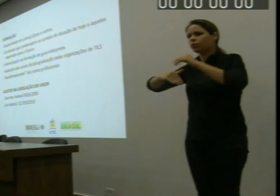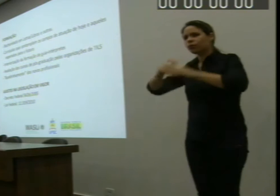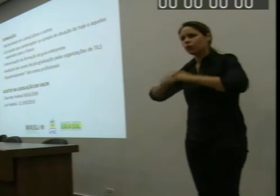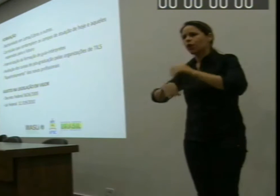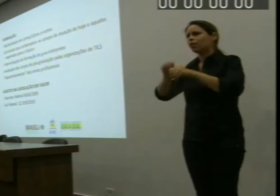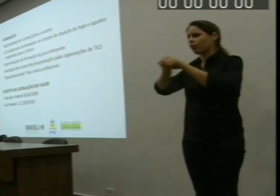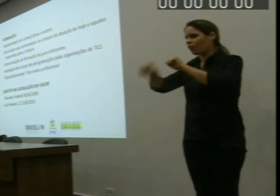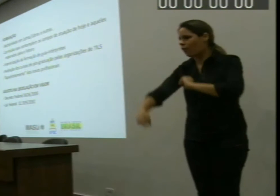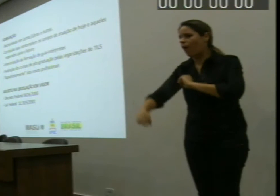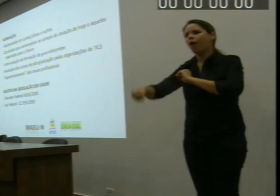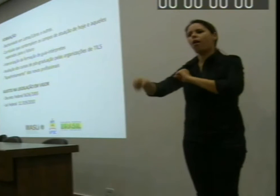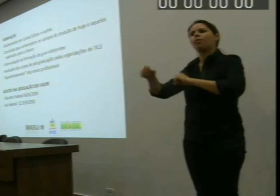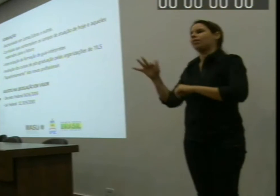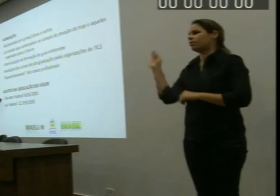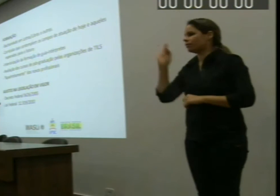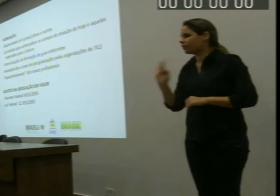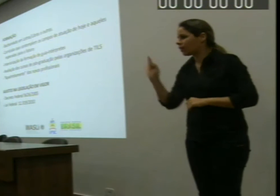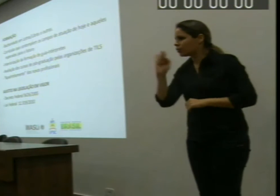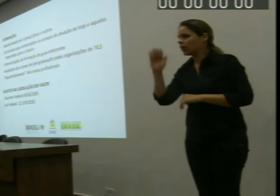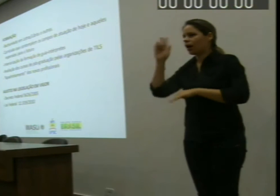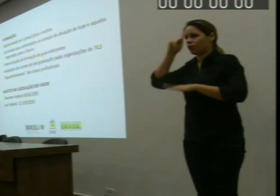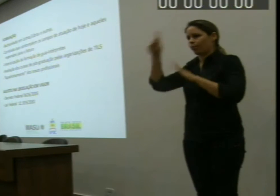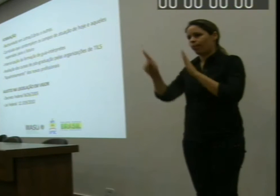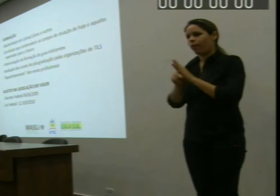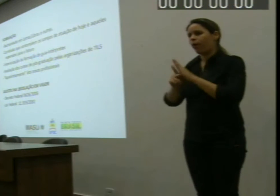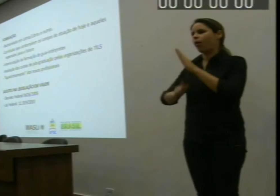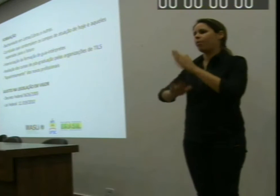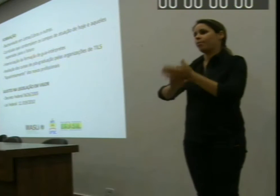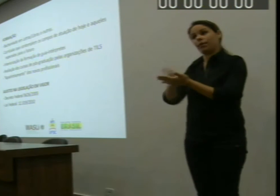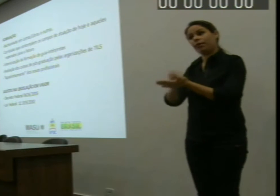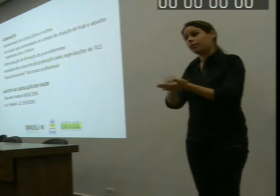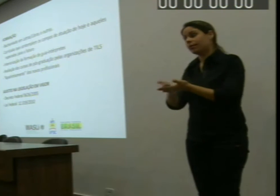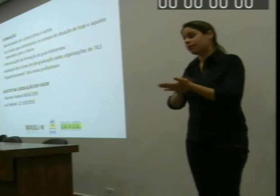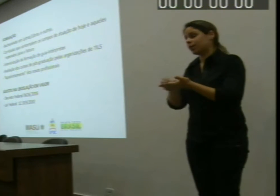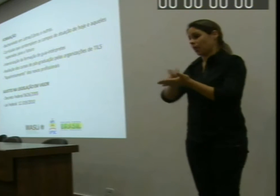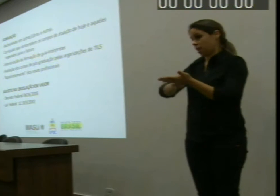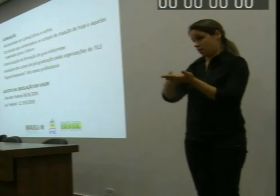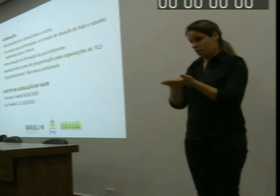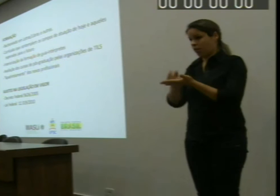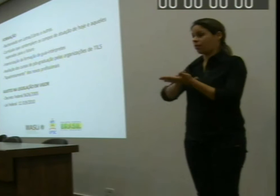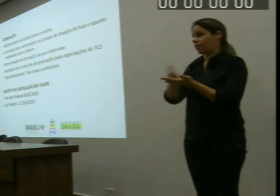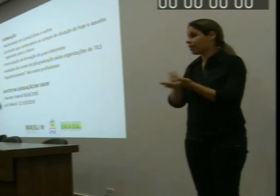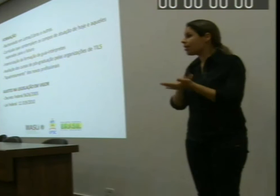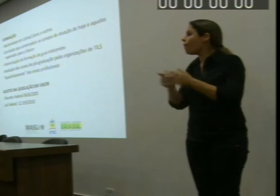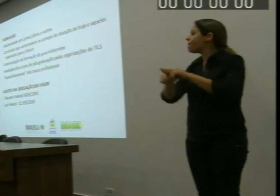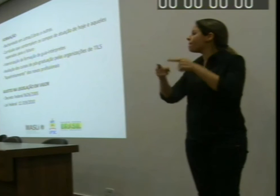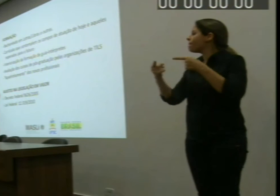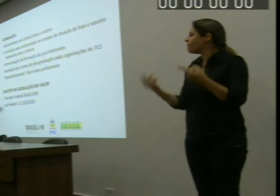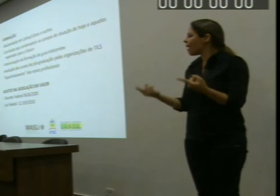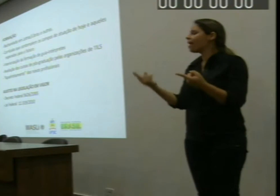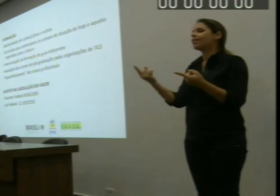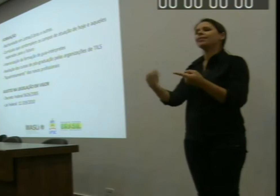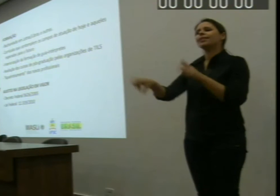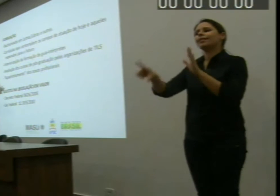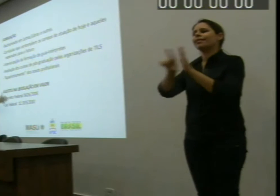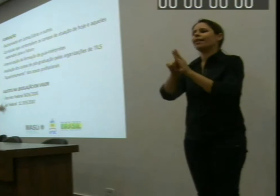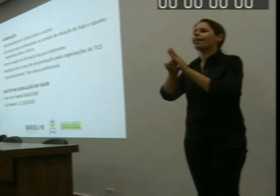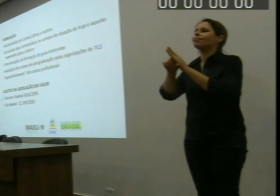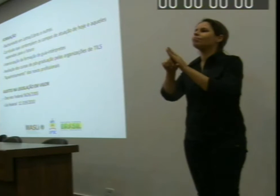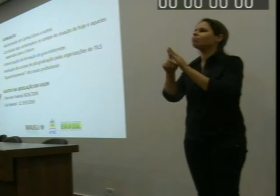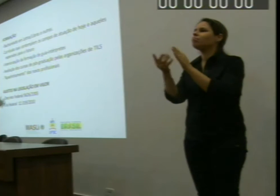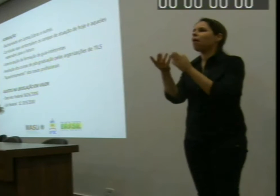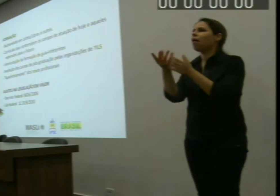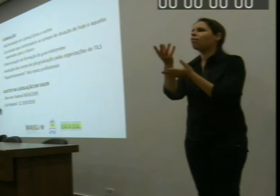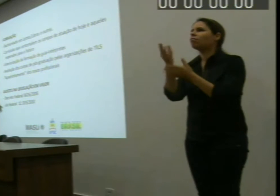como pedagogia porque o decreto prevê que você pode fazer curso de pedagogia você pode fazer qualquer curso e depois ter o pró libras ou ter a